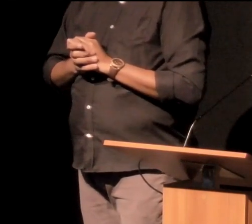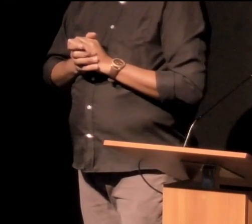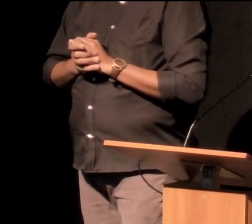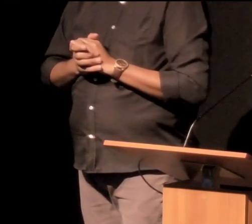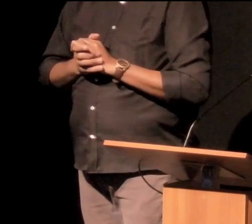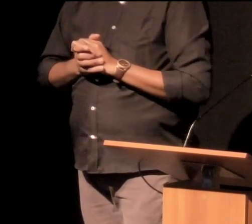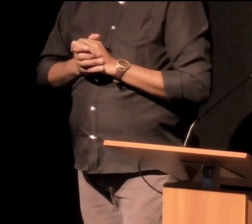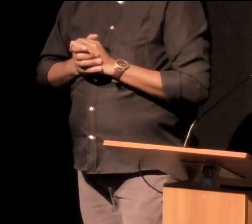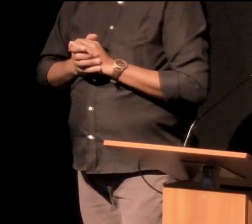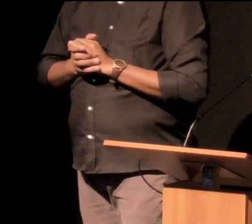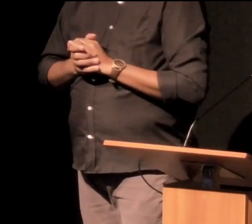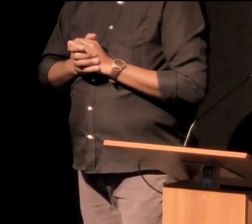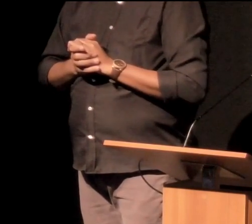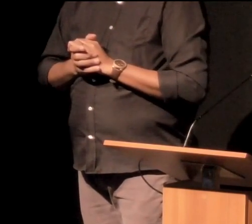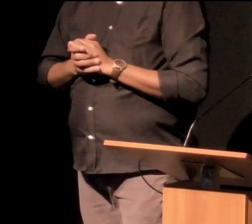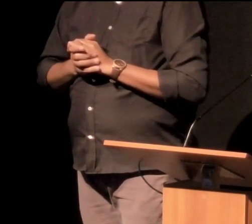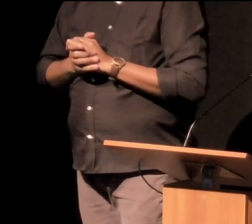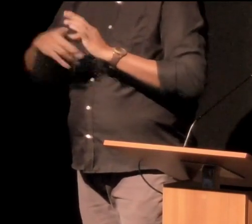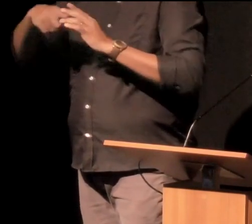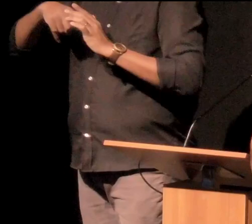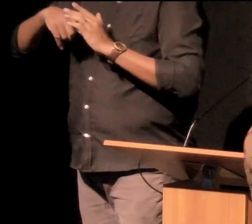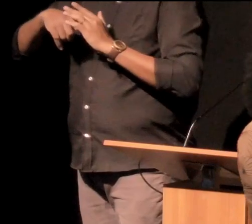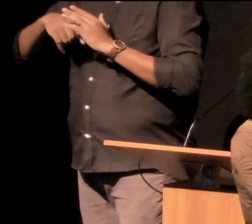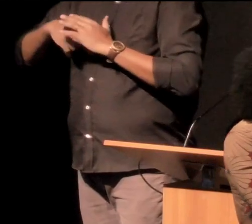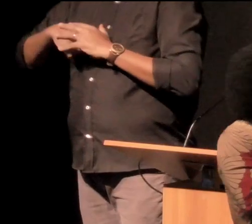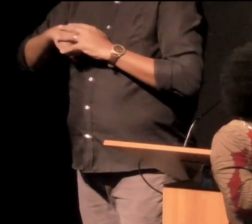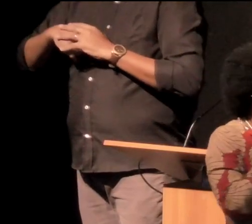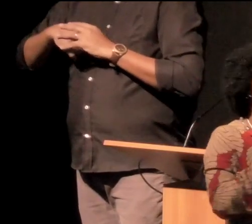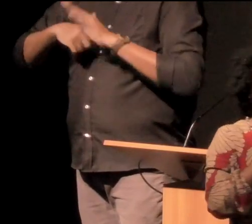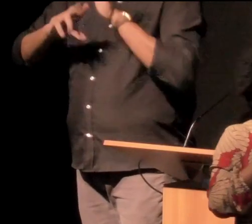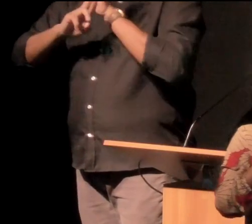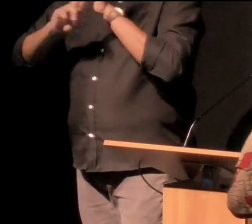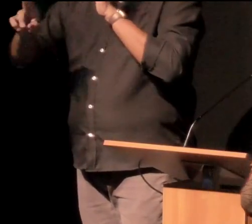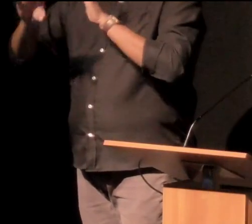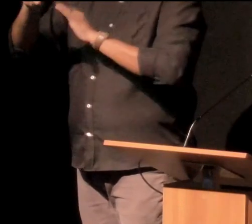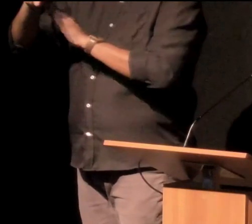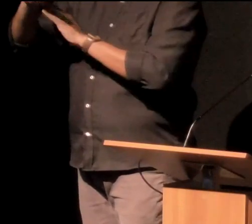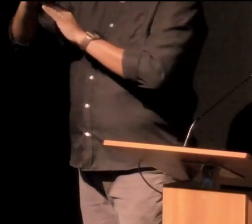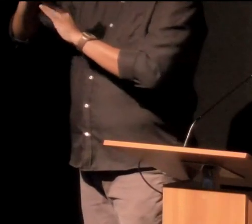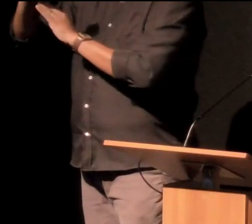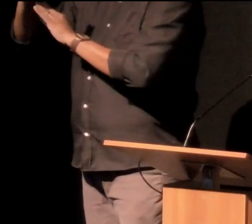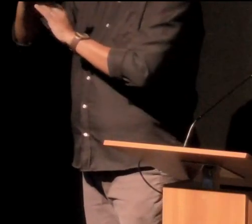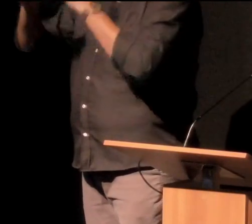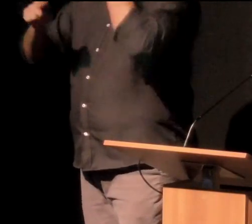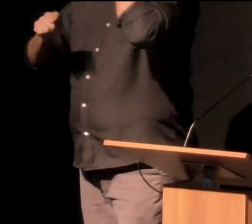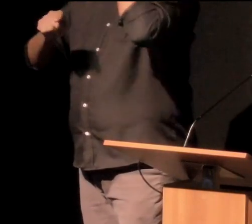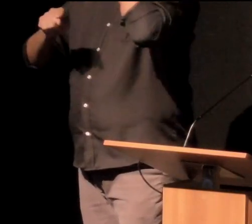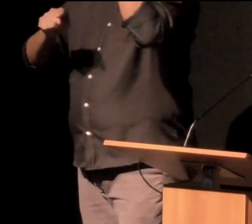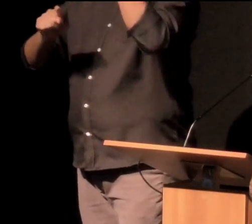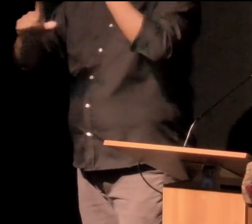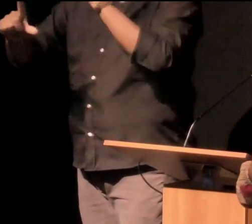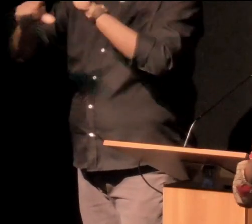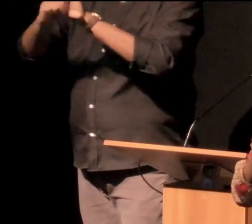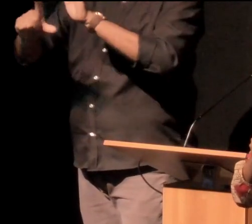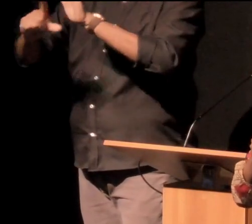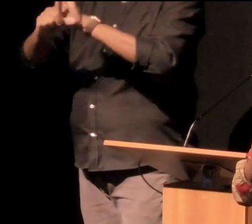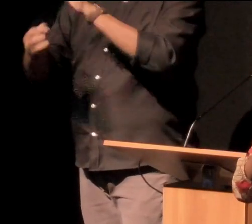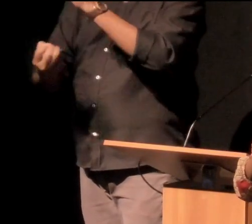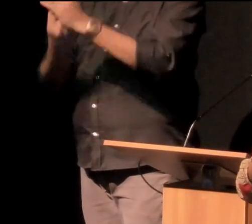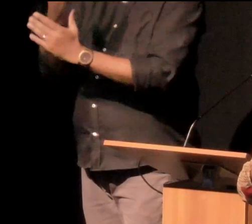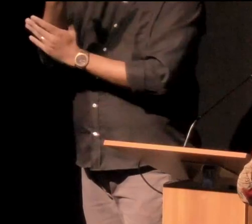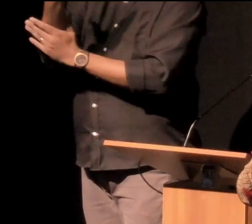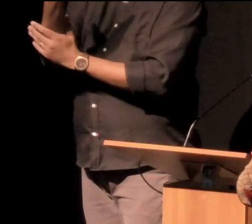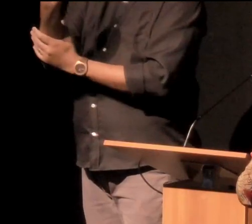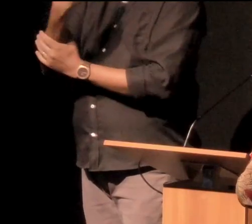representantes no cai né E pensar que a legislação ela não pode ser